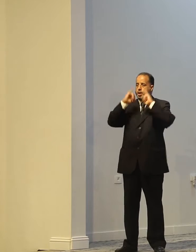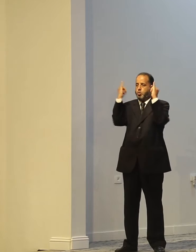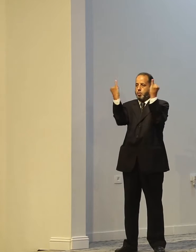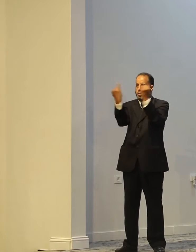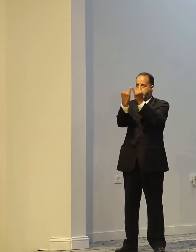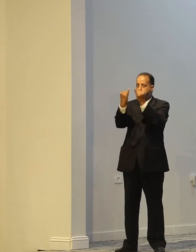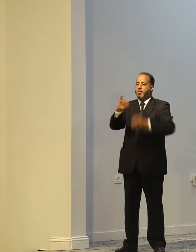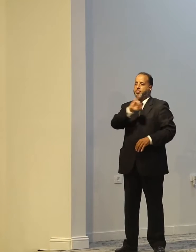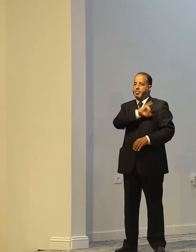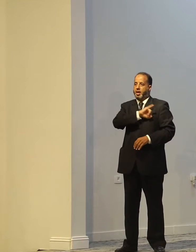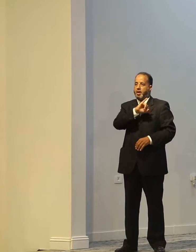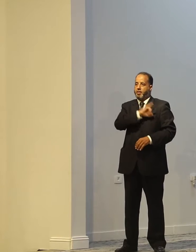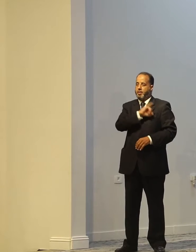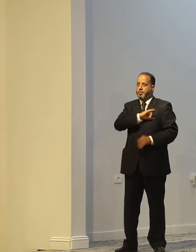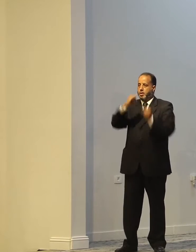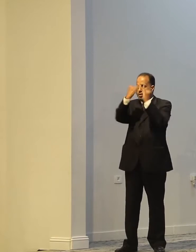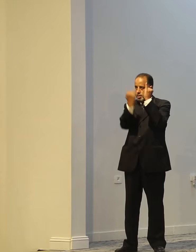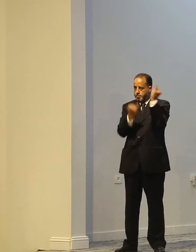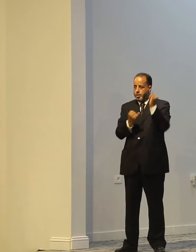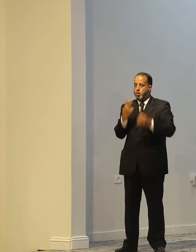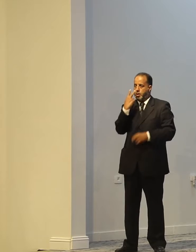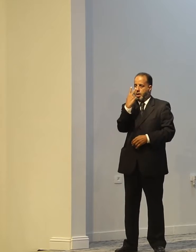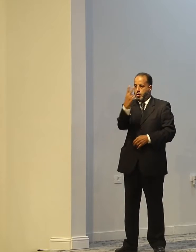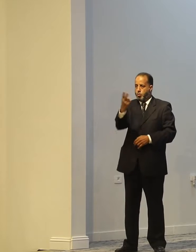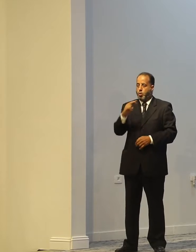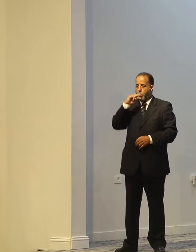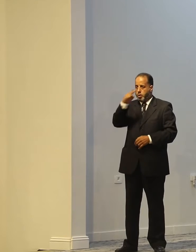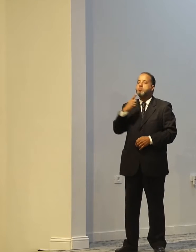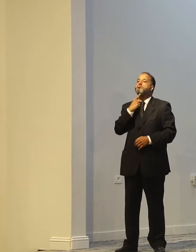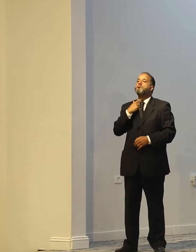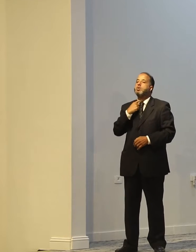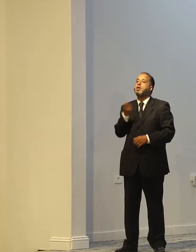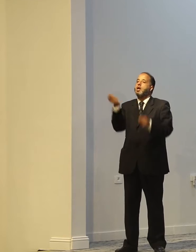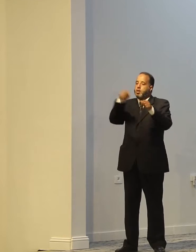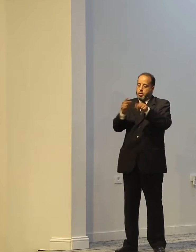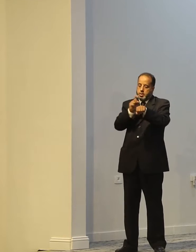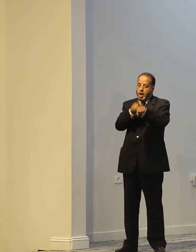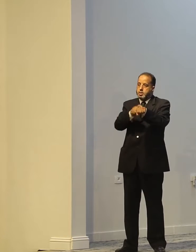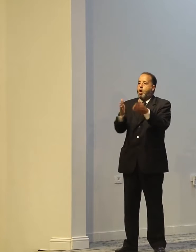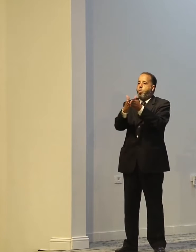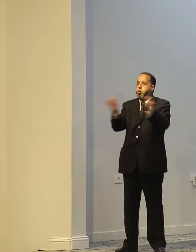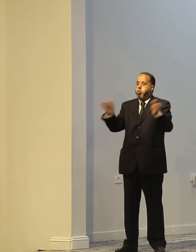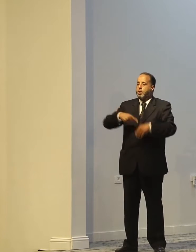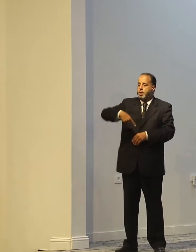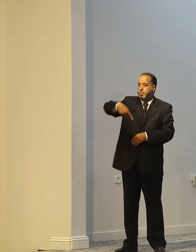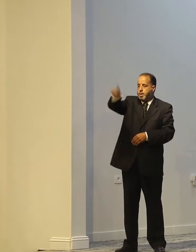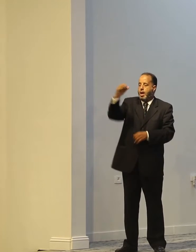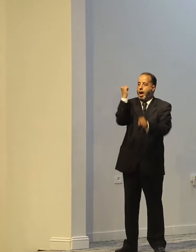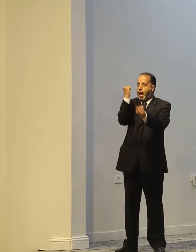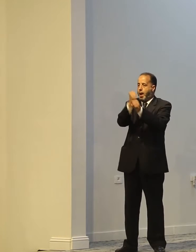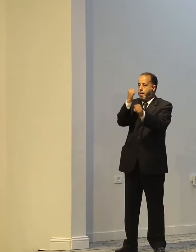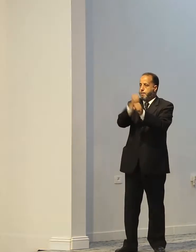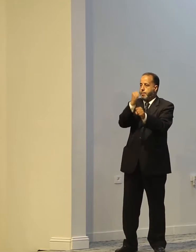منظمات المجتمع المدني وتيارات الرأي العام إلى المطالبة بتمديد المدة الزمنية لهذه